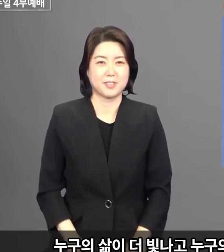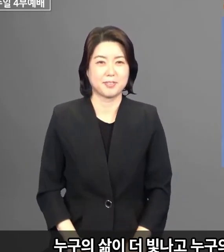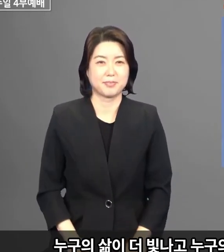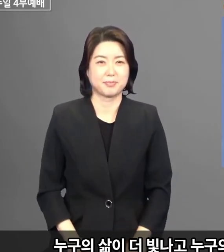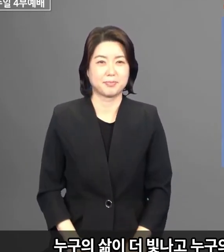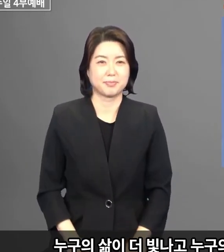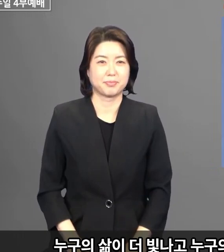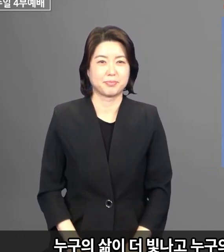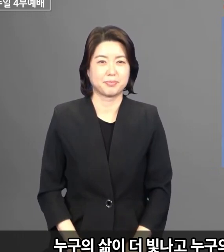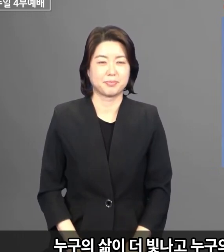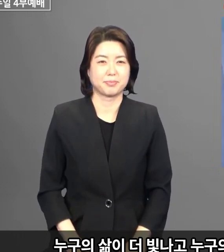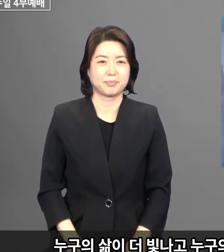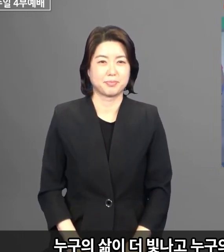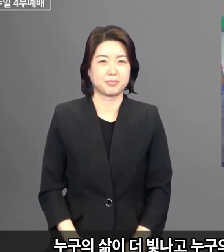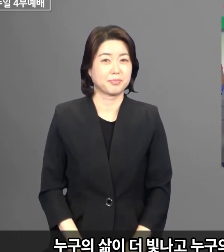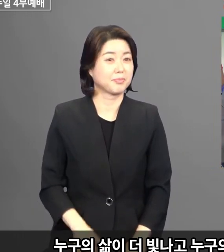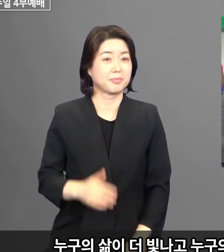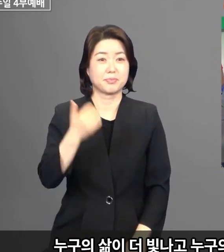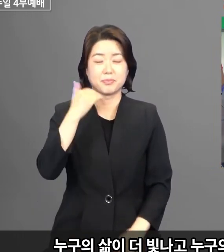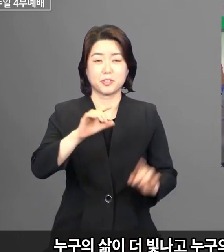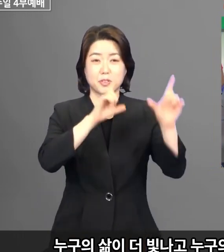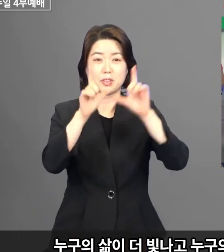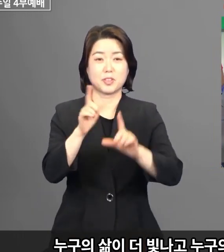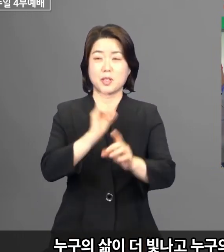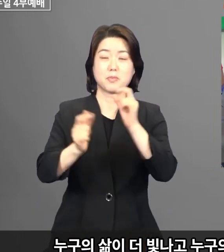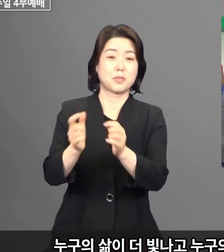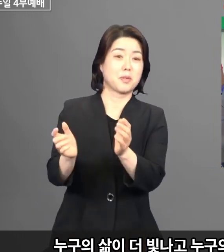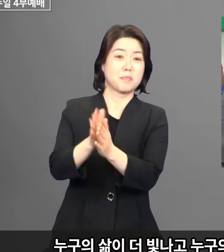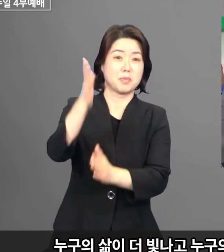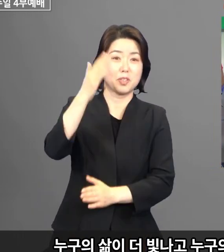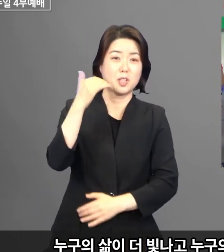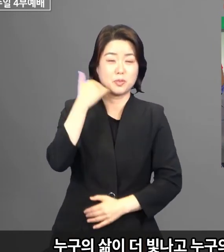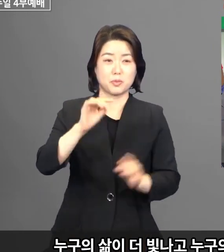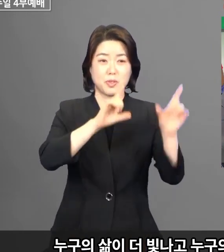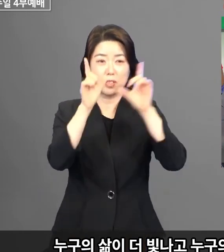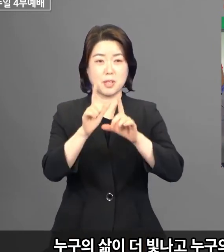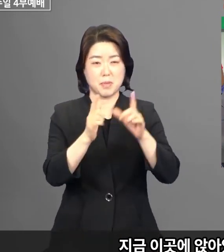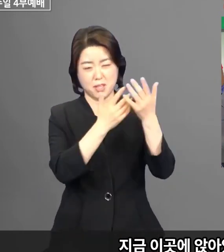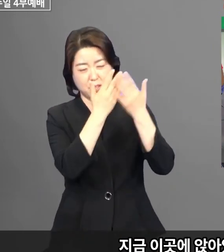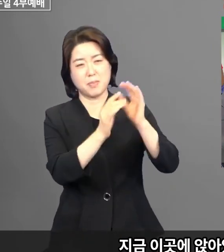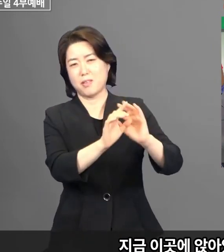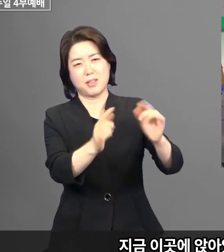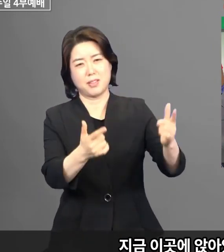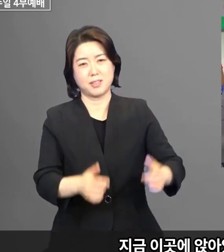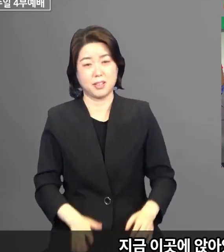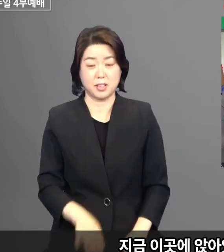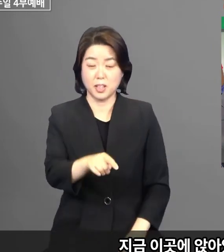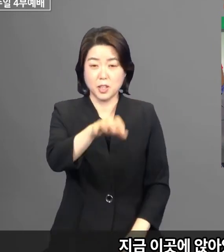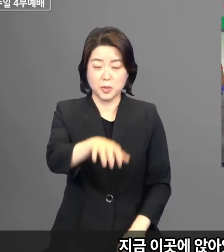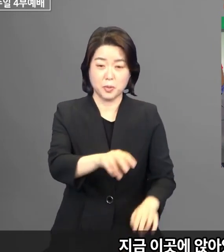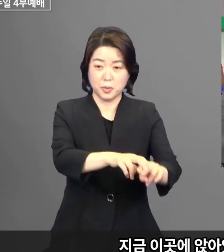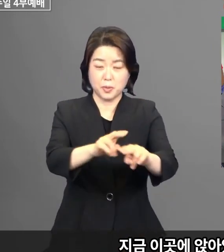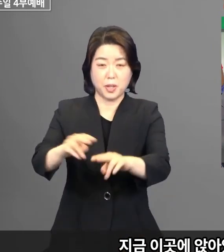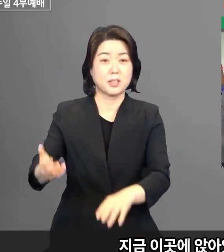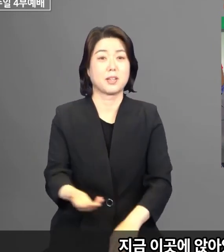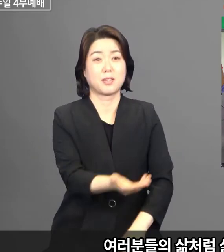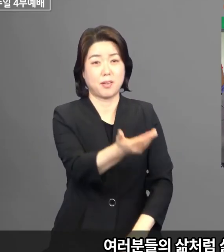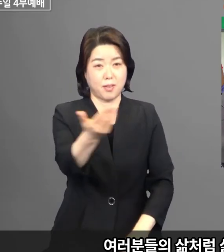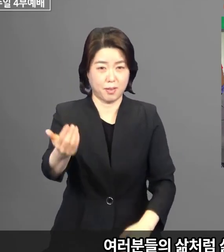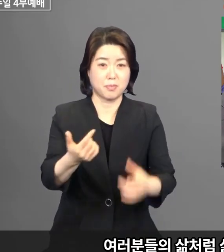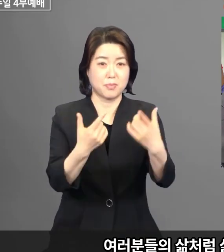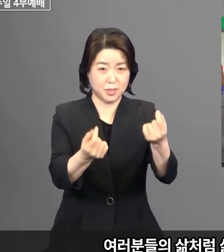누구의 삶이 더 빛나고 누구의 삶이 더 희미한 건 아닙니다. 지금 이곳에 앉아있는